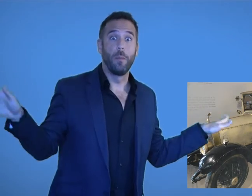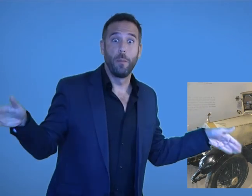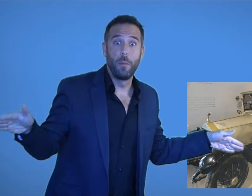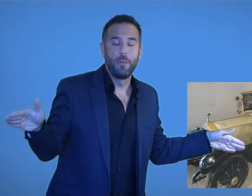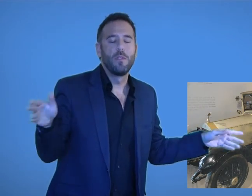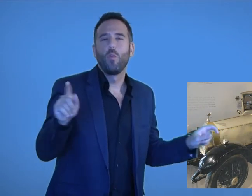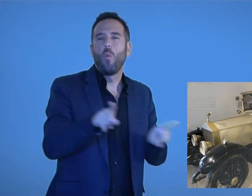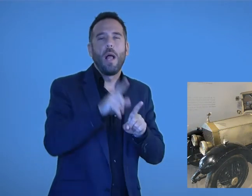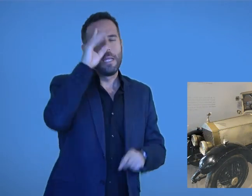éxtasis